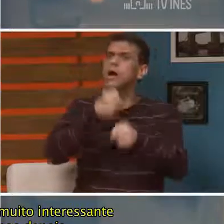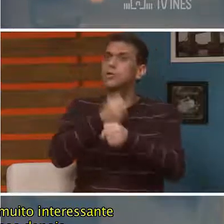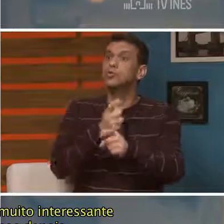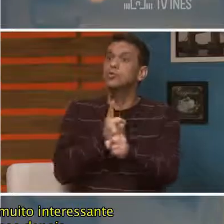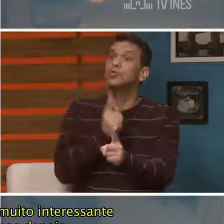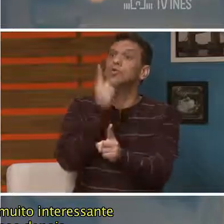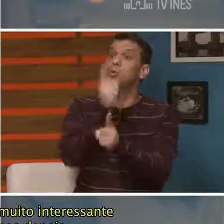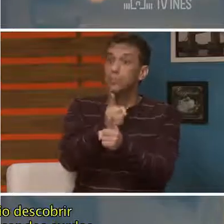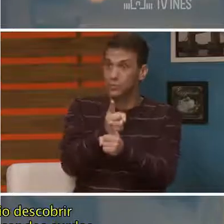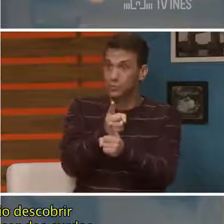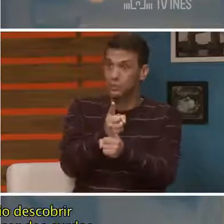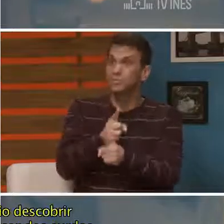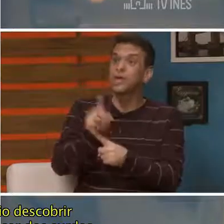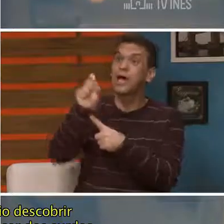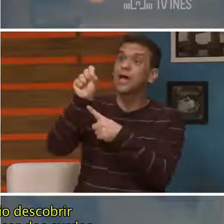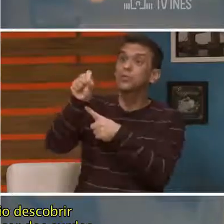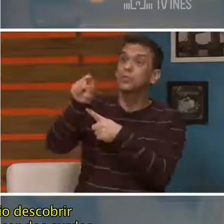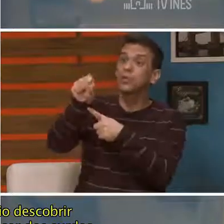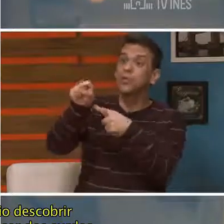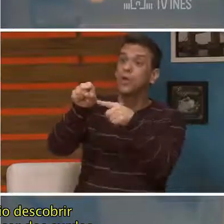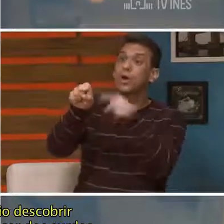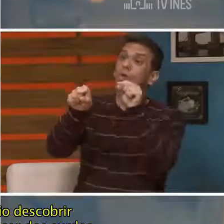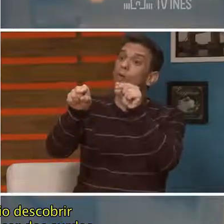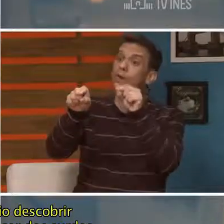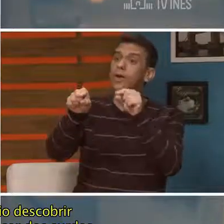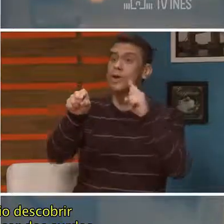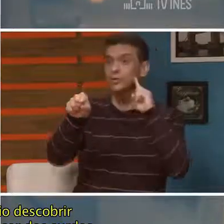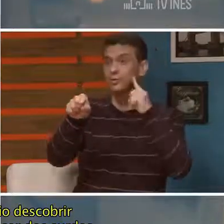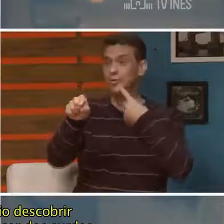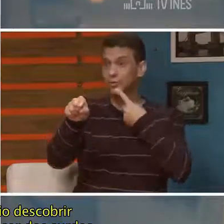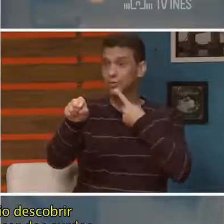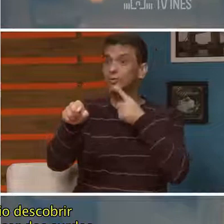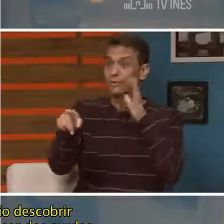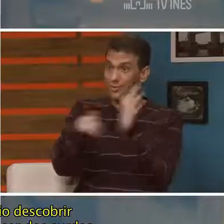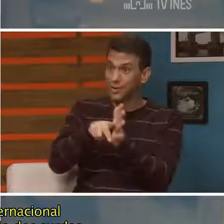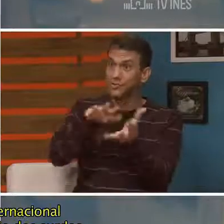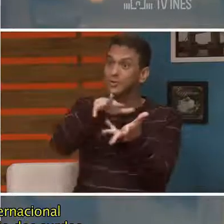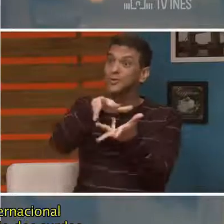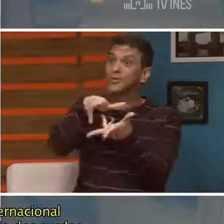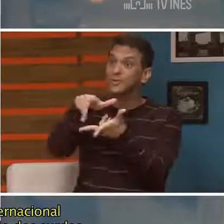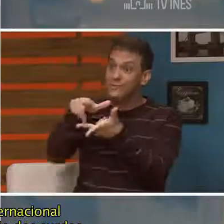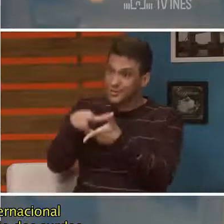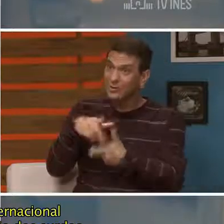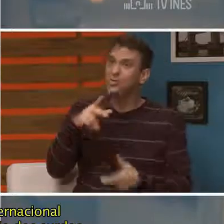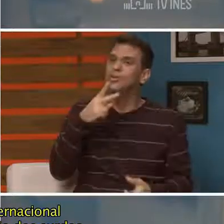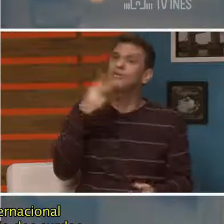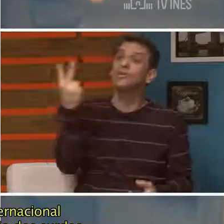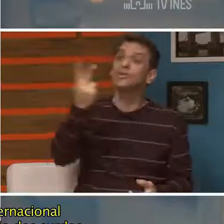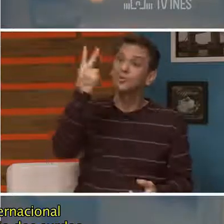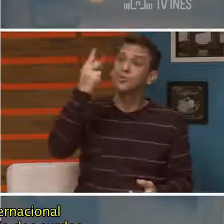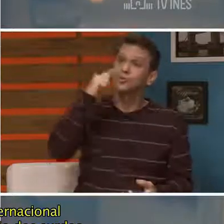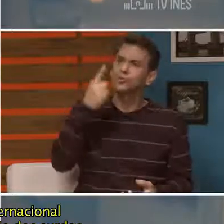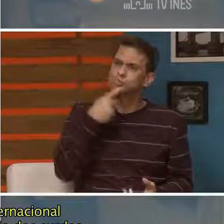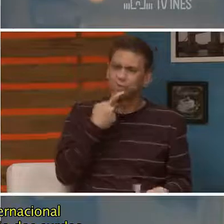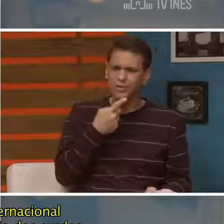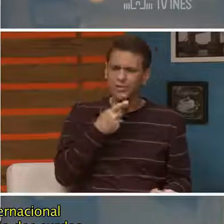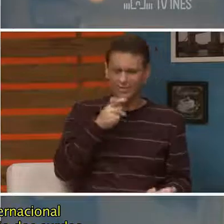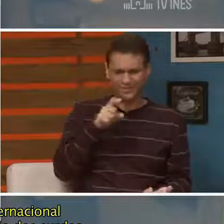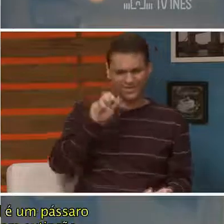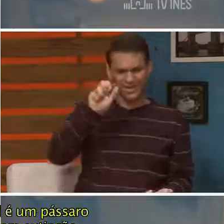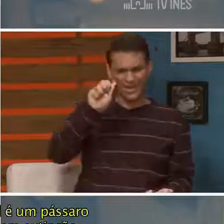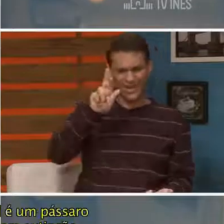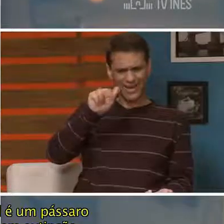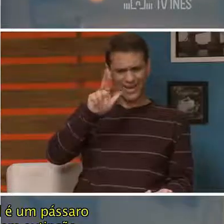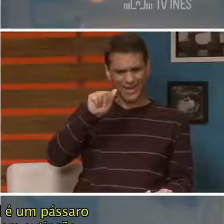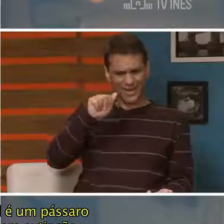porque anos depois, a gente veio a descobrir que o azul é a cor dos surdos, né? A cor internacional de valorização dos